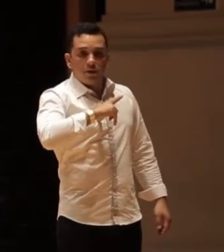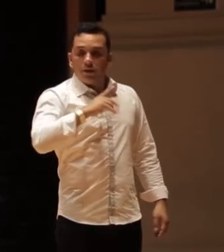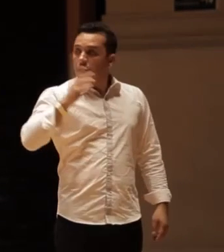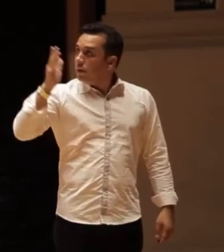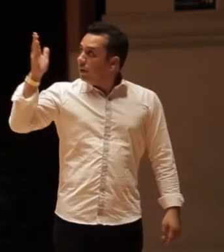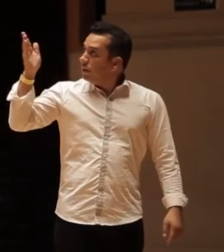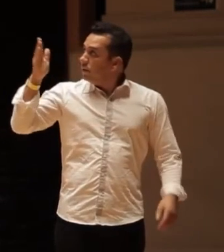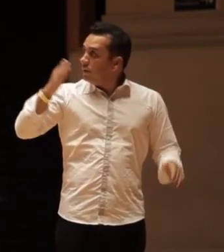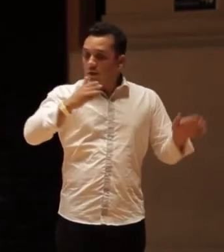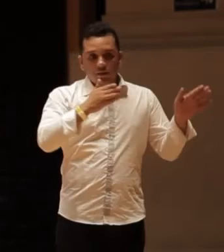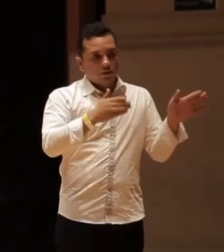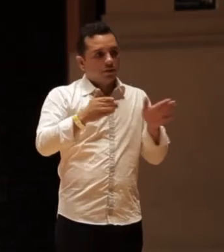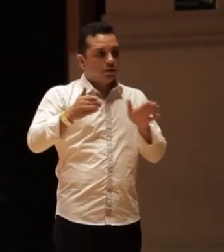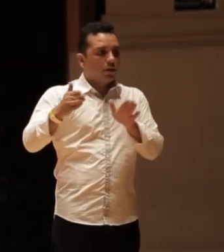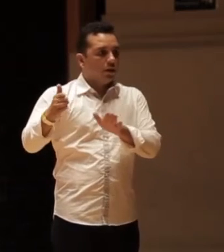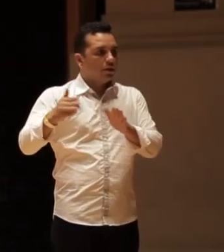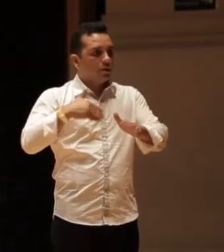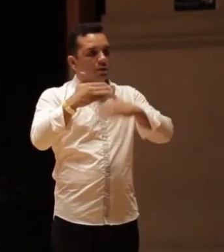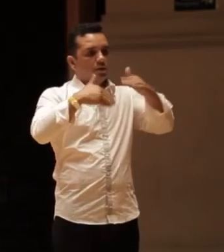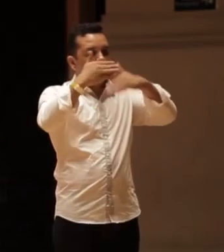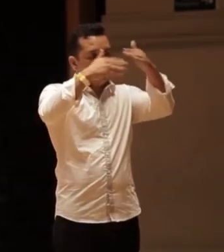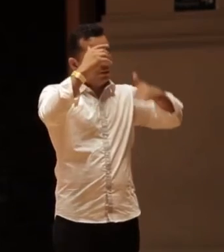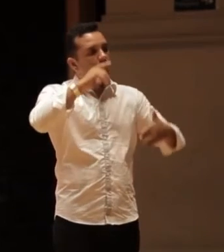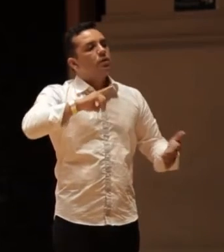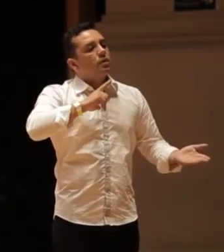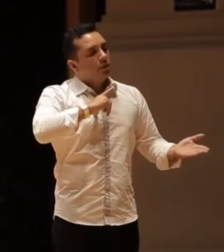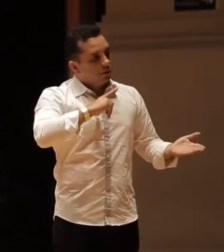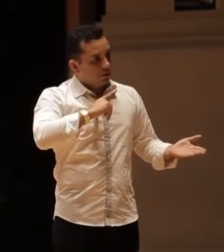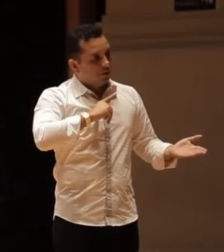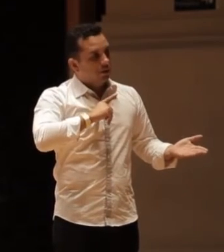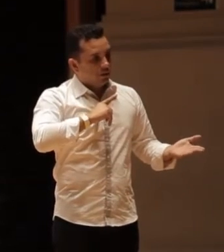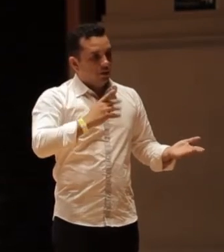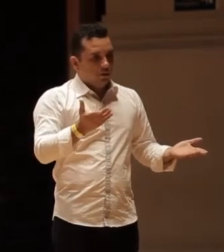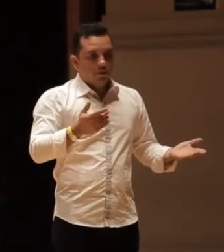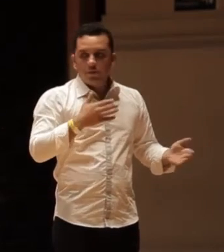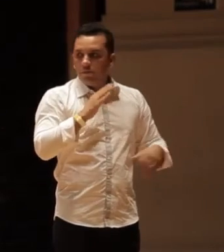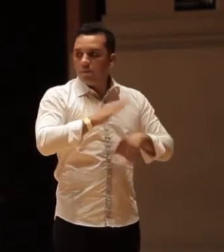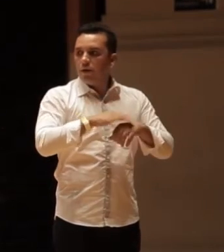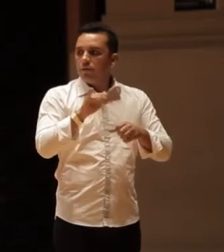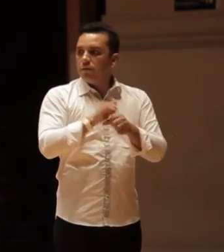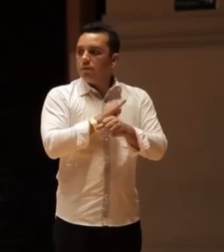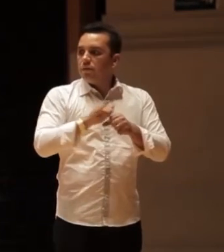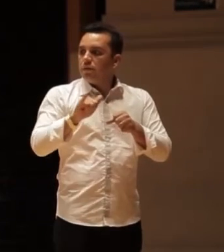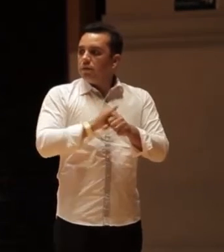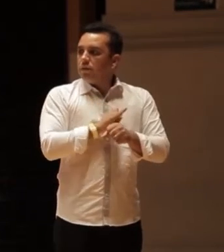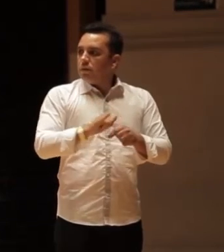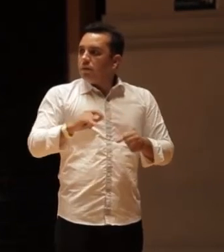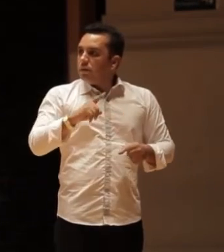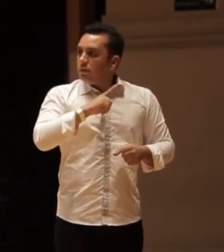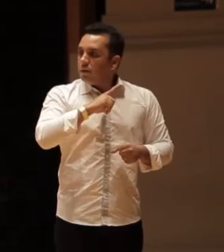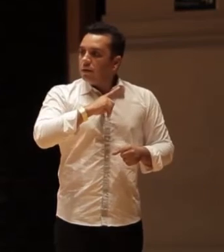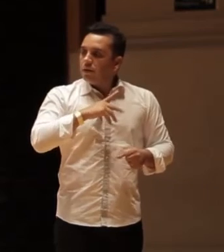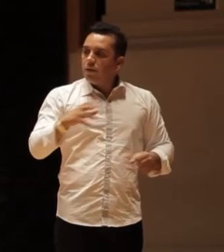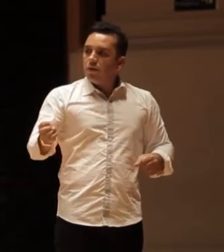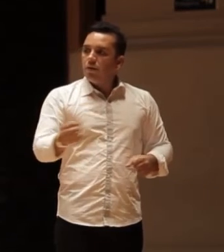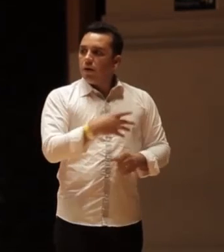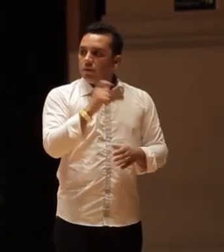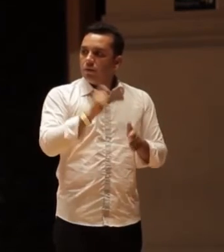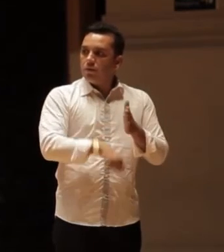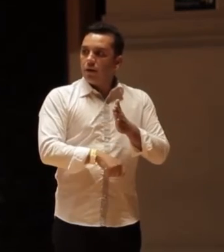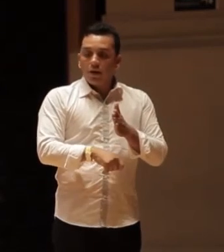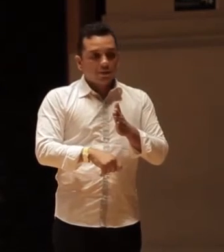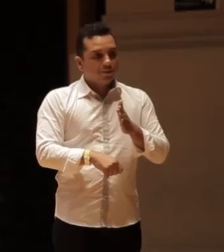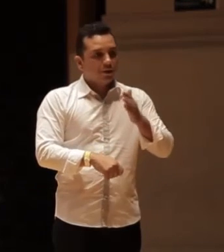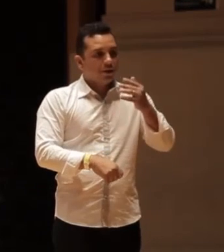se esse processo de crescimento do programa em bases mais profissionais novos contratos para